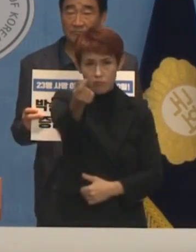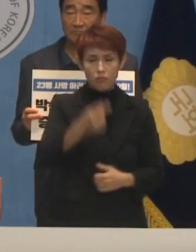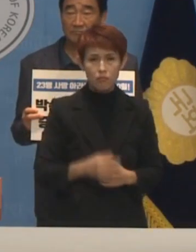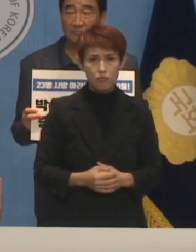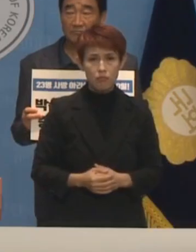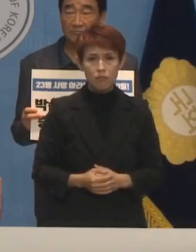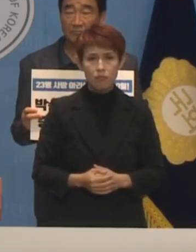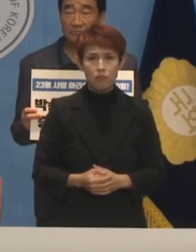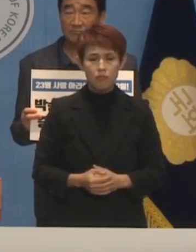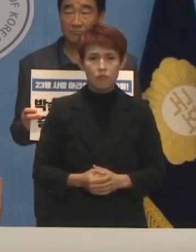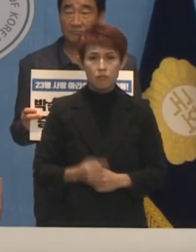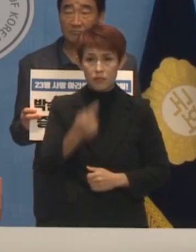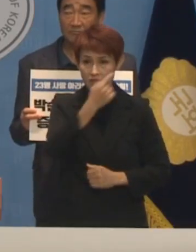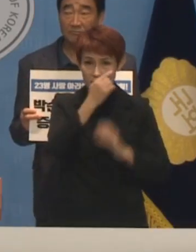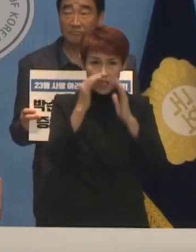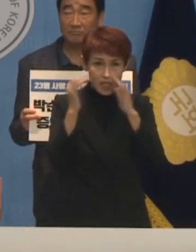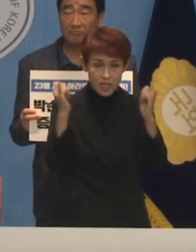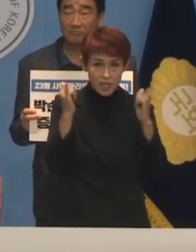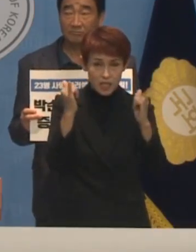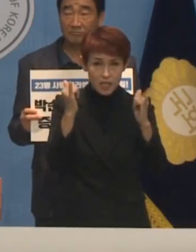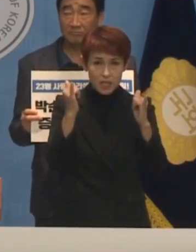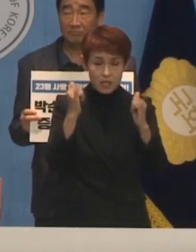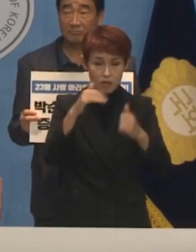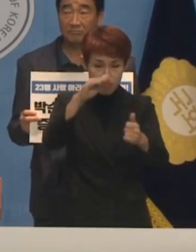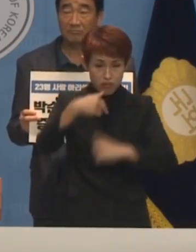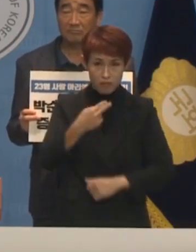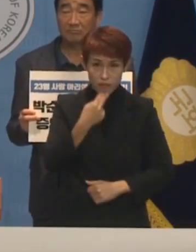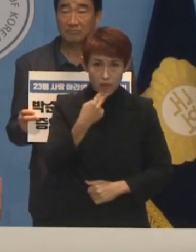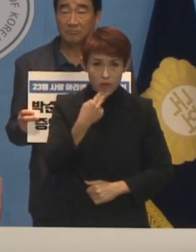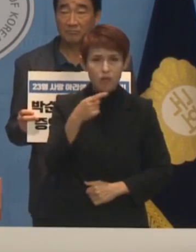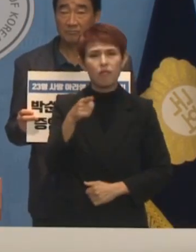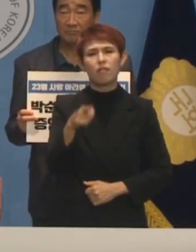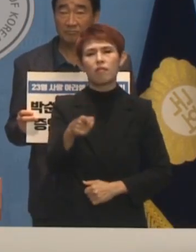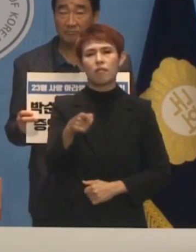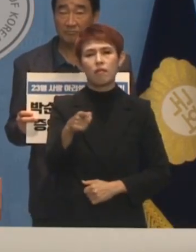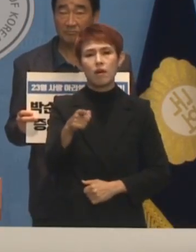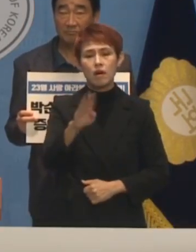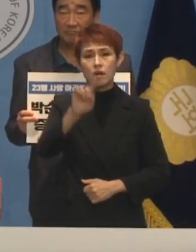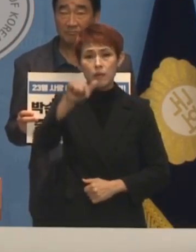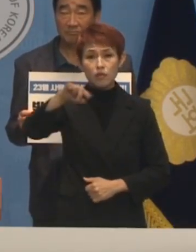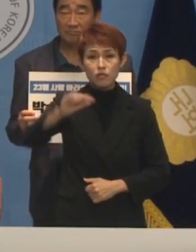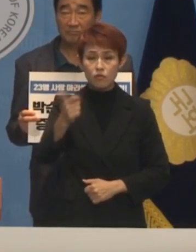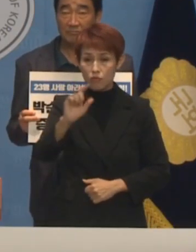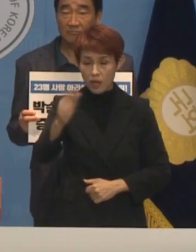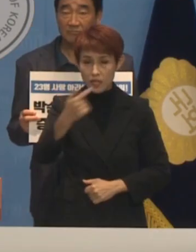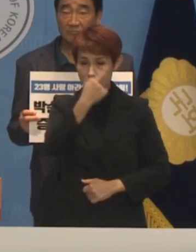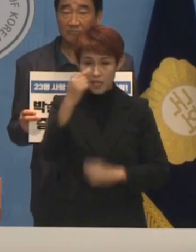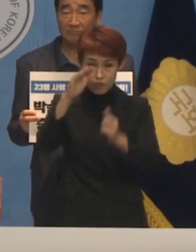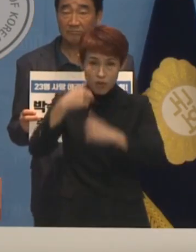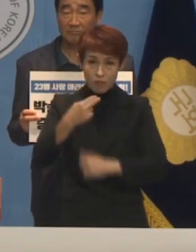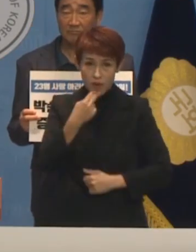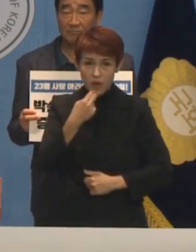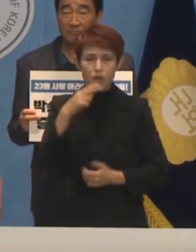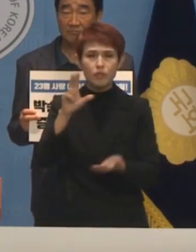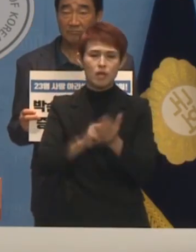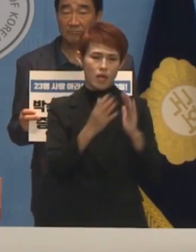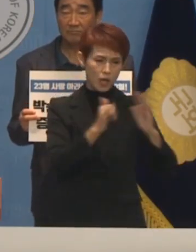실제적인 증인으로 채택되지 않은 부분들에 대해서 저희 유가족들은 지금 현재